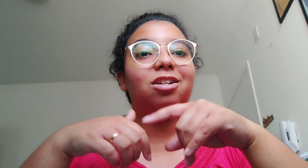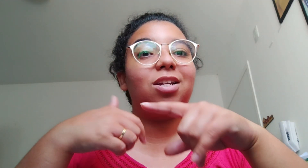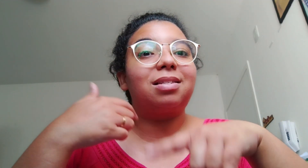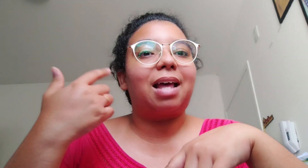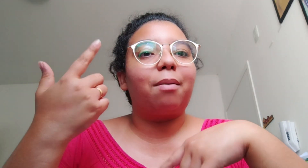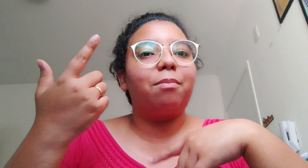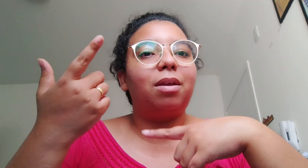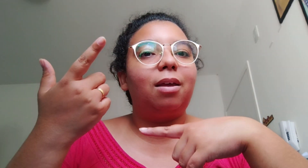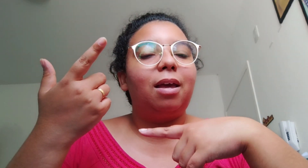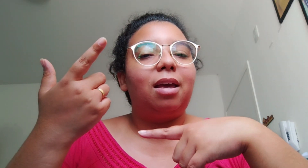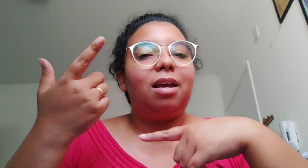já sabe